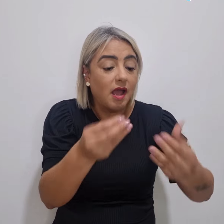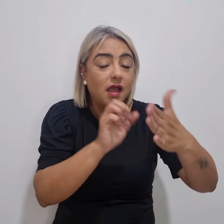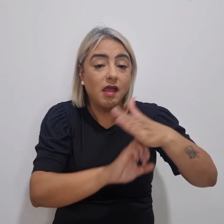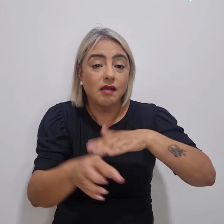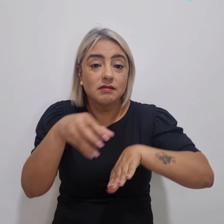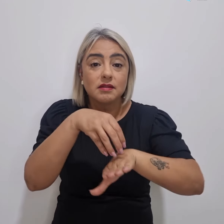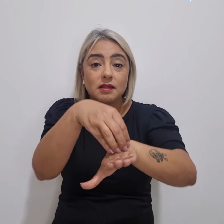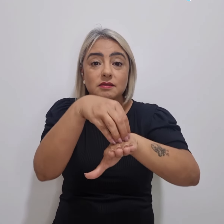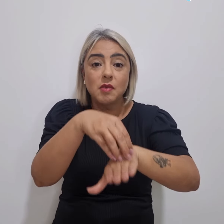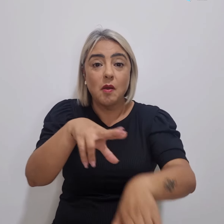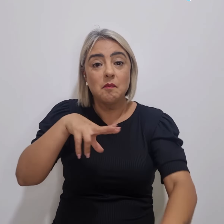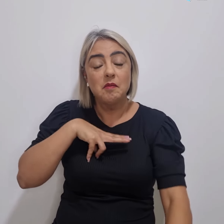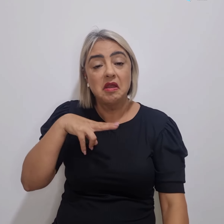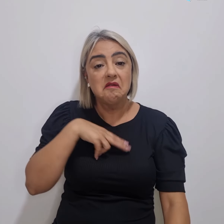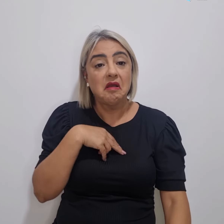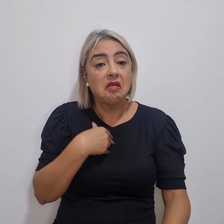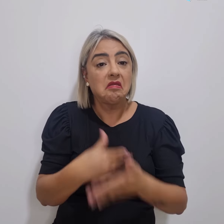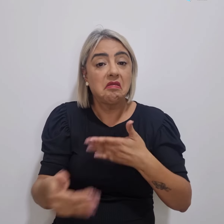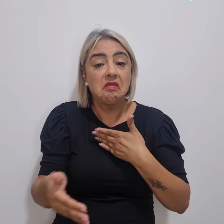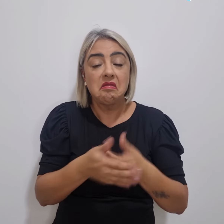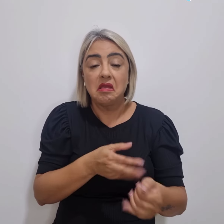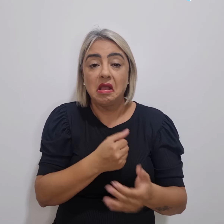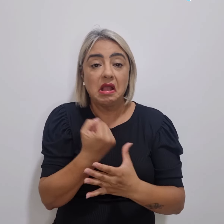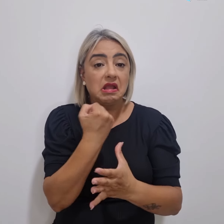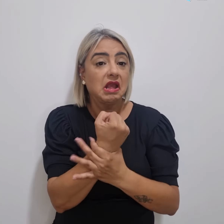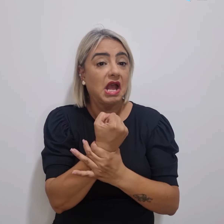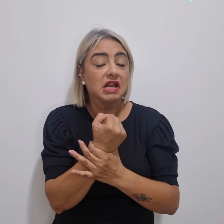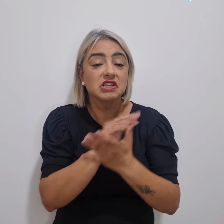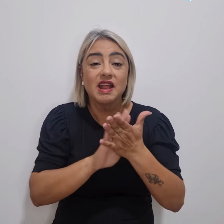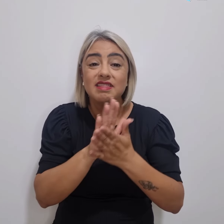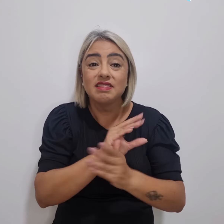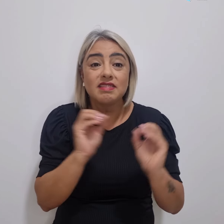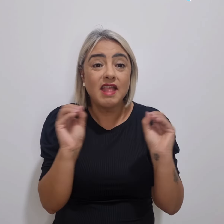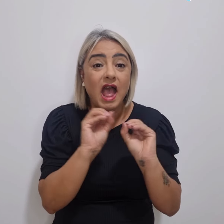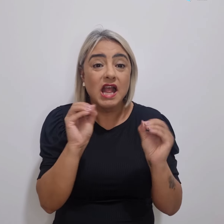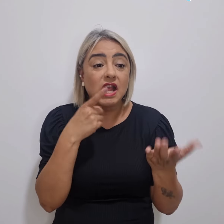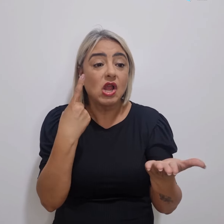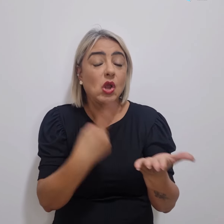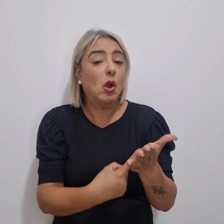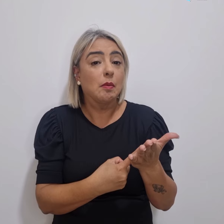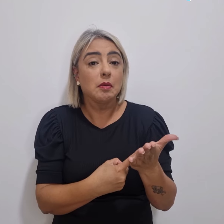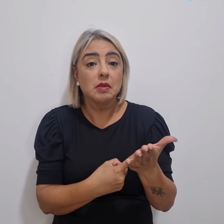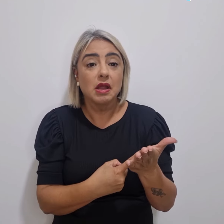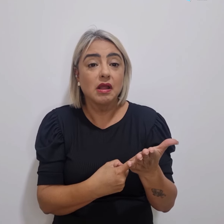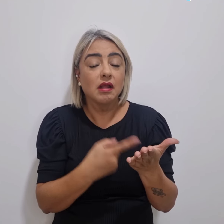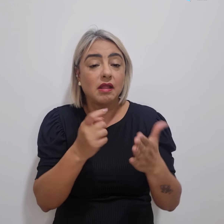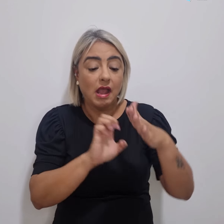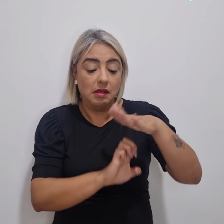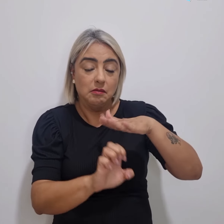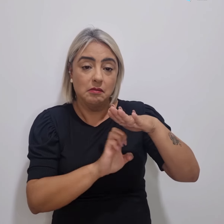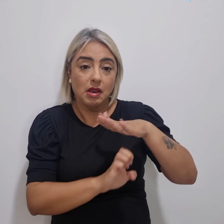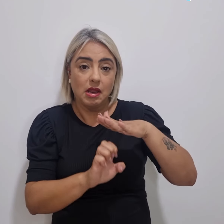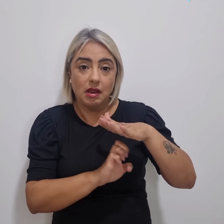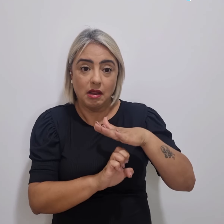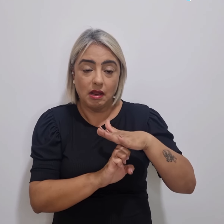privado, sem nenhuma garantia, sem nenhum compromisso formal dessas empresas com a cidade